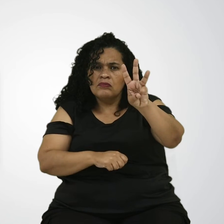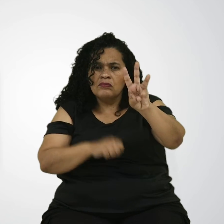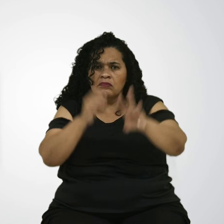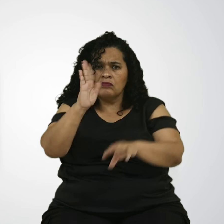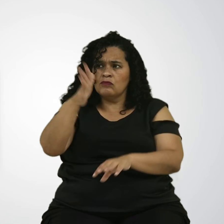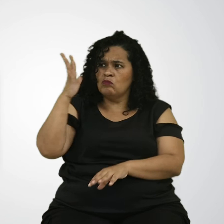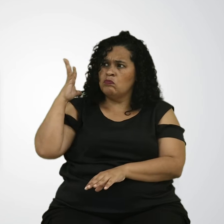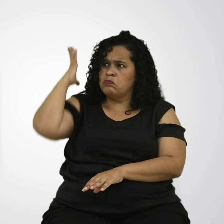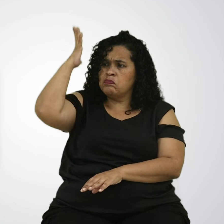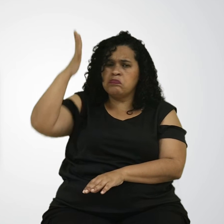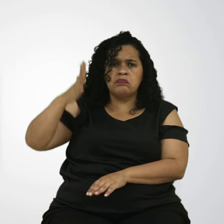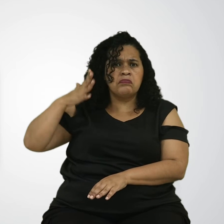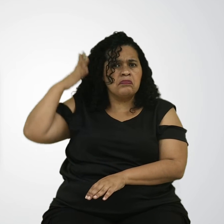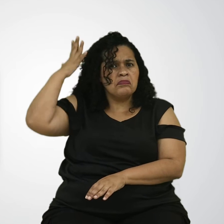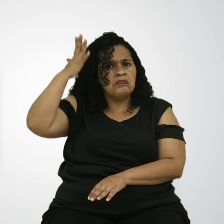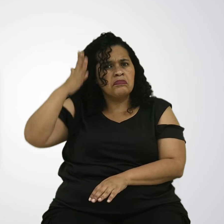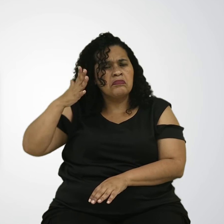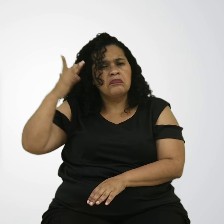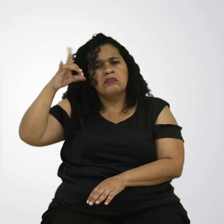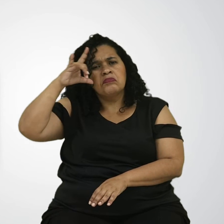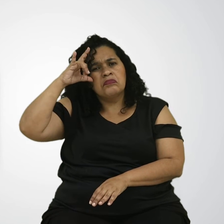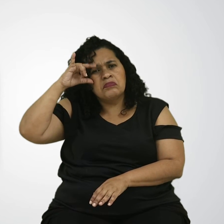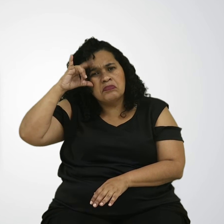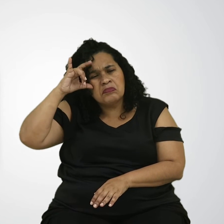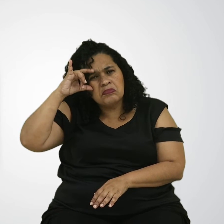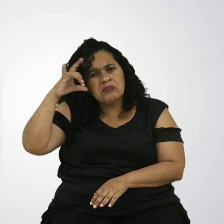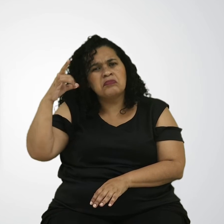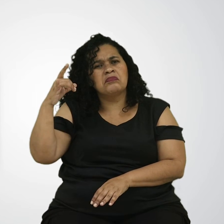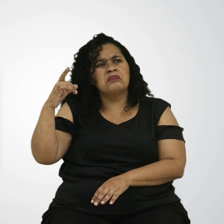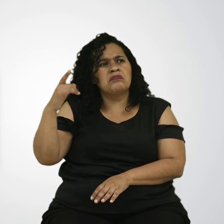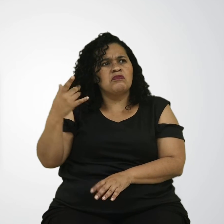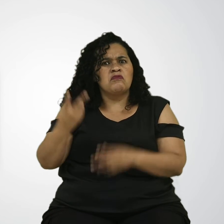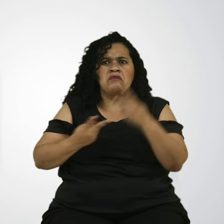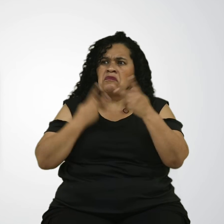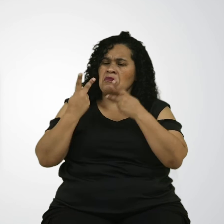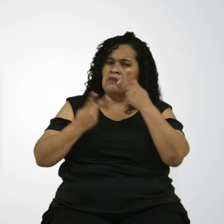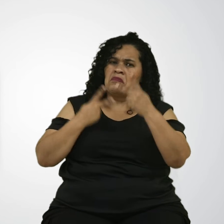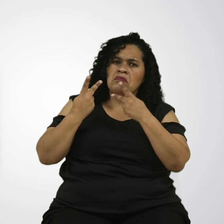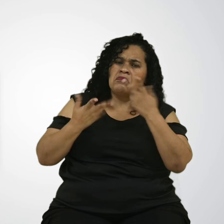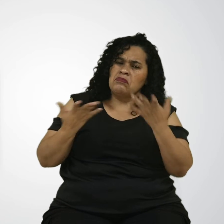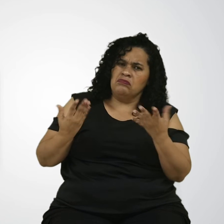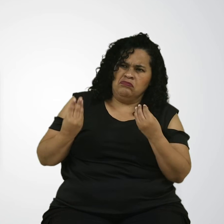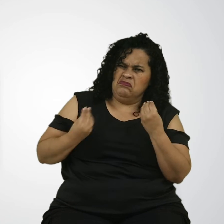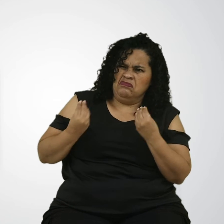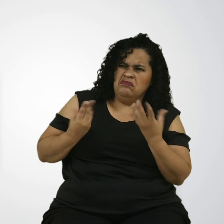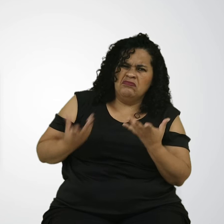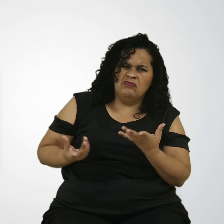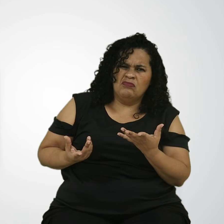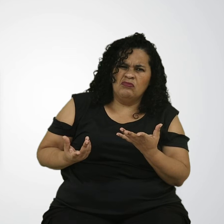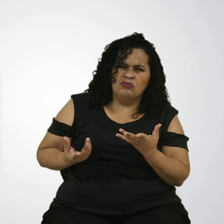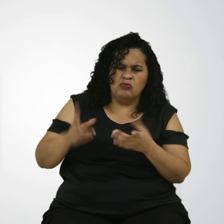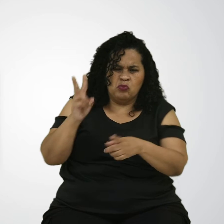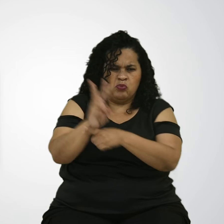no Instagram. É a Maria Palestrinha, o Zé Palestrinha, dando palestra no Instagram de como criar filho.